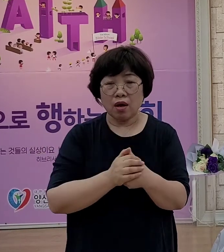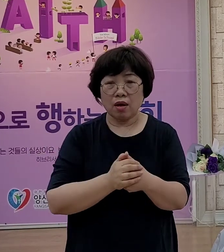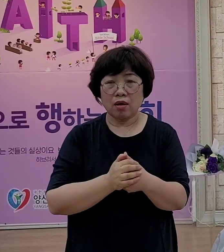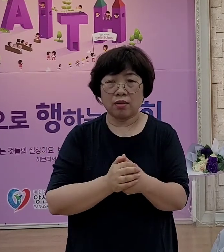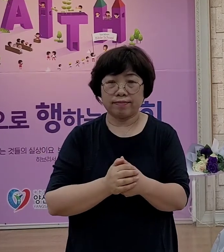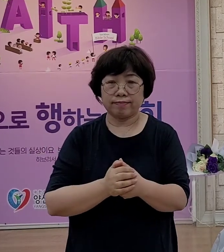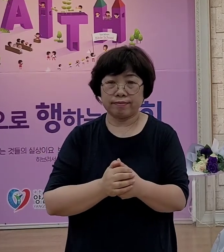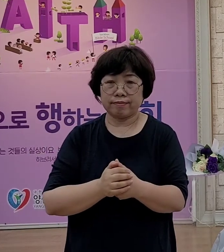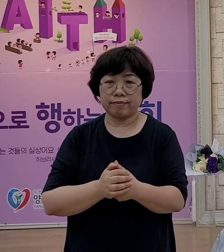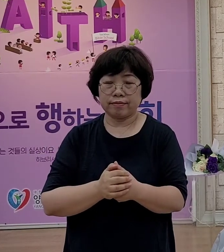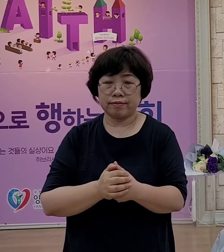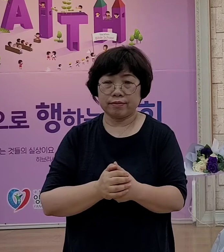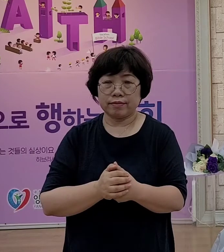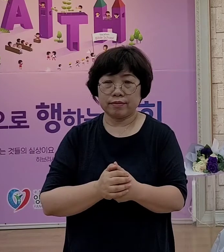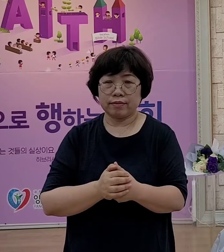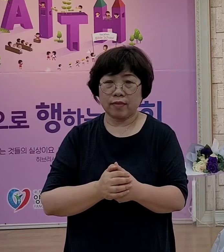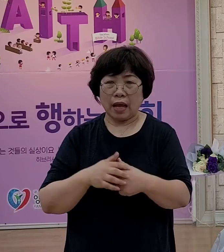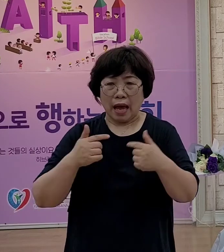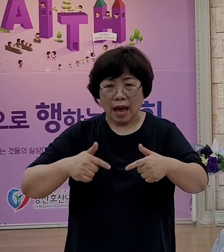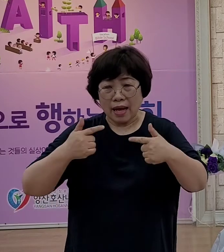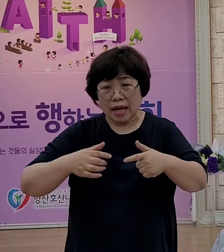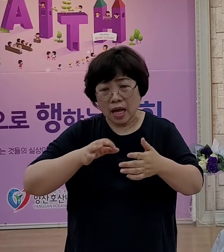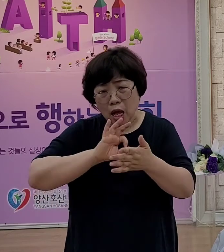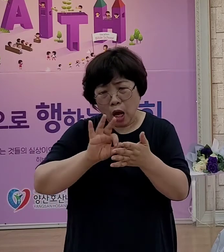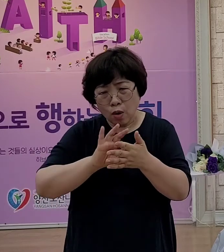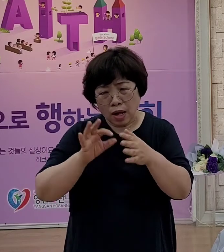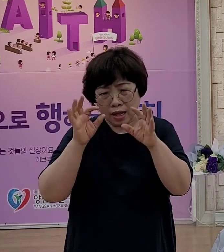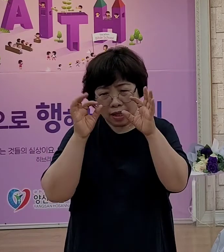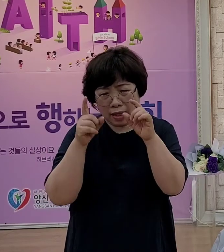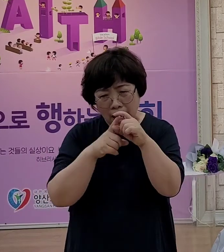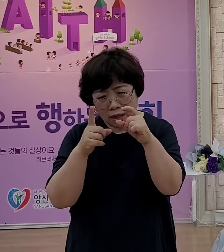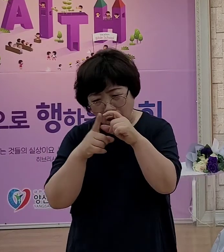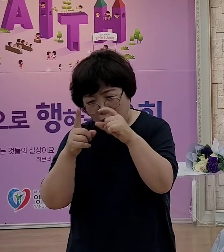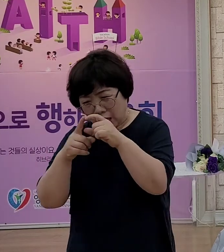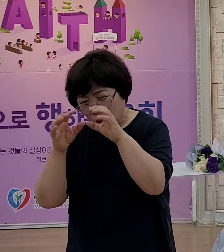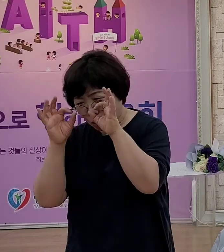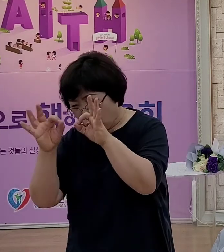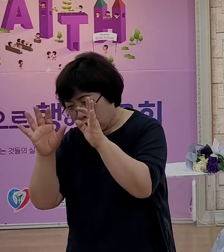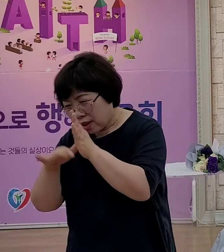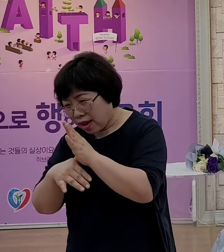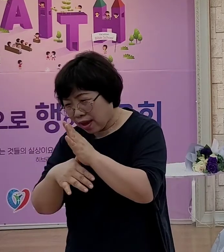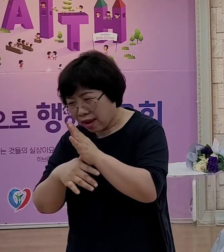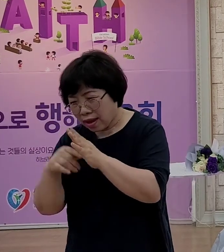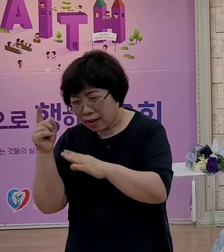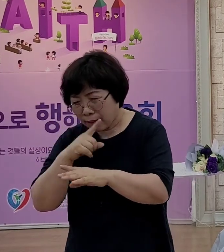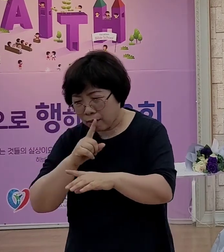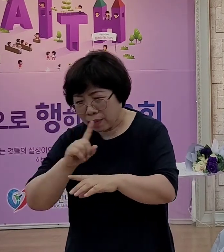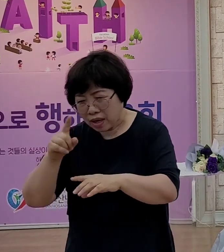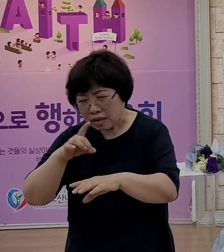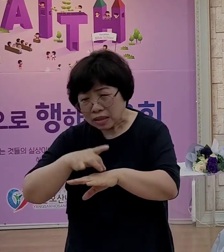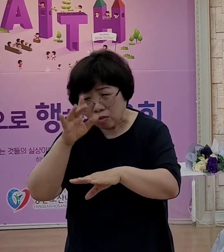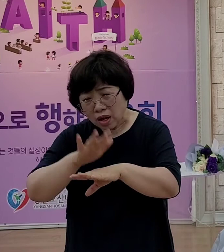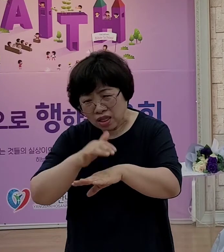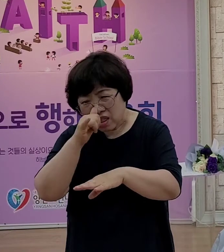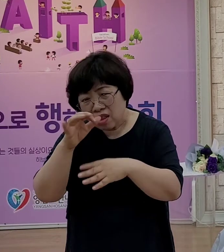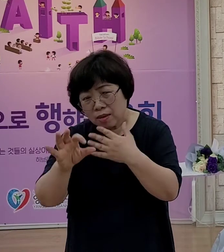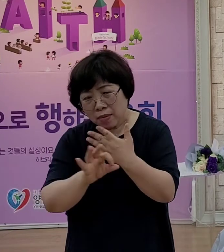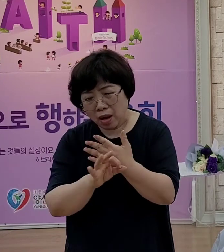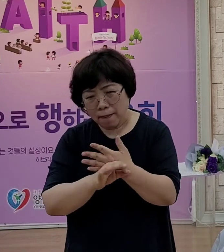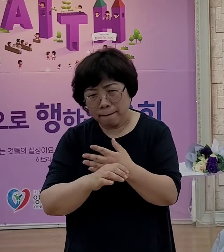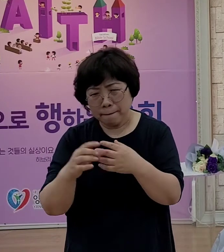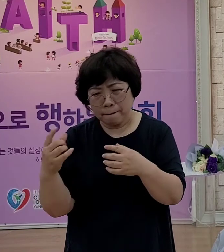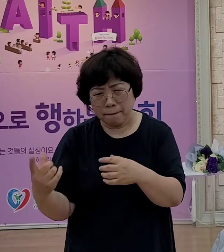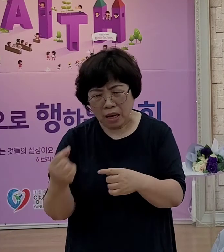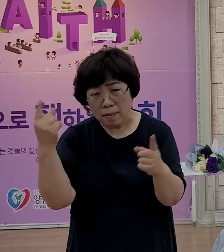알아요. 맨날 할 말 알아요. 그 안 좋은 습관들은 빨리 고쳐야